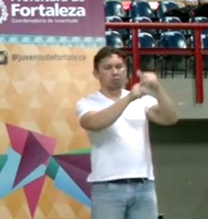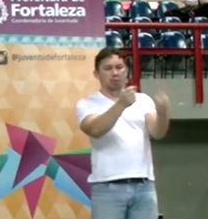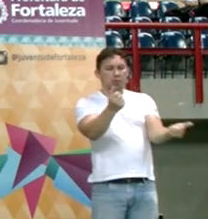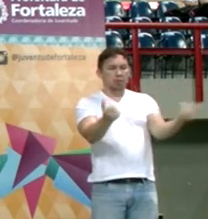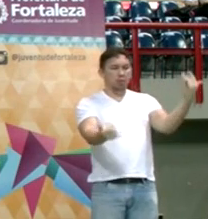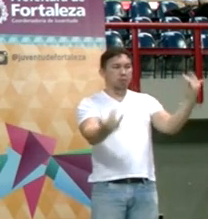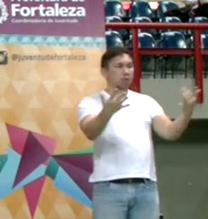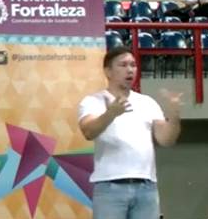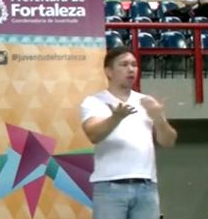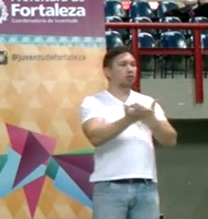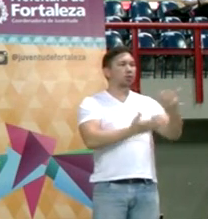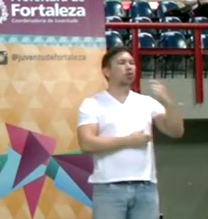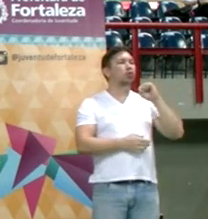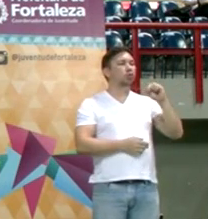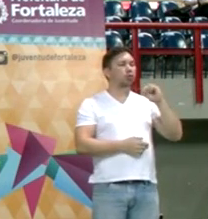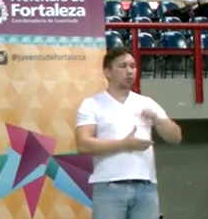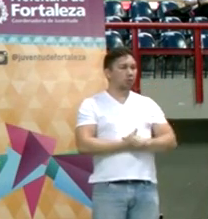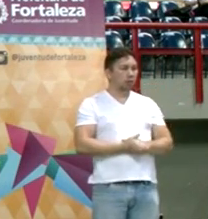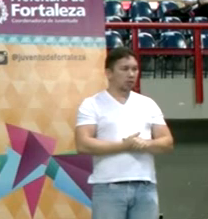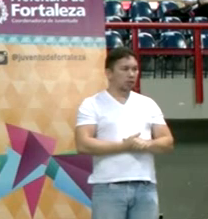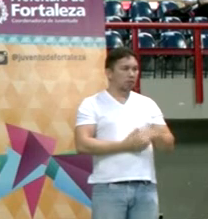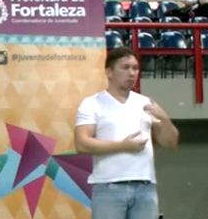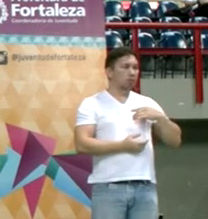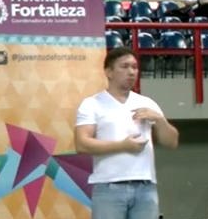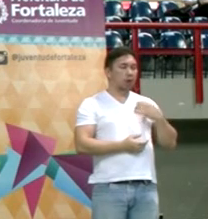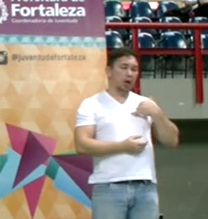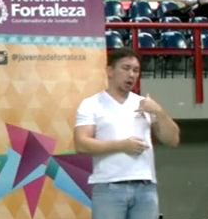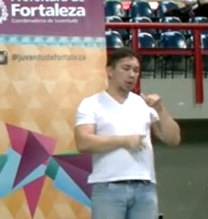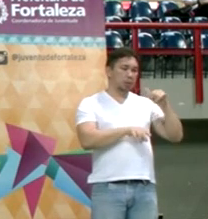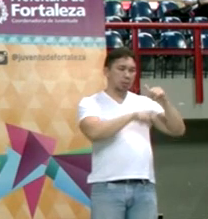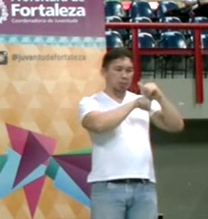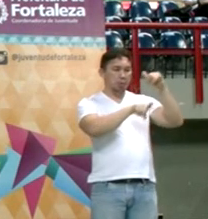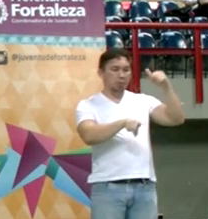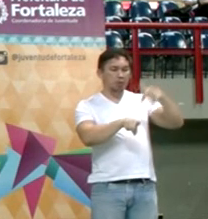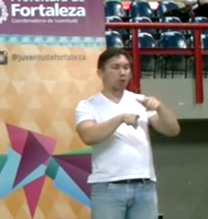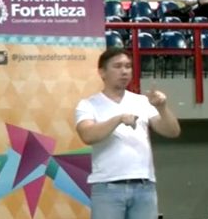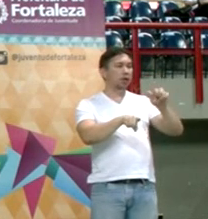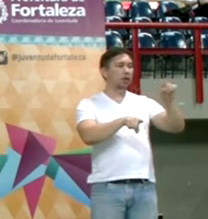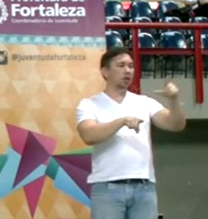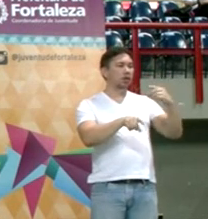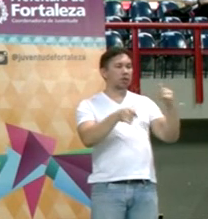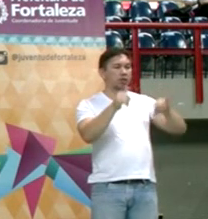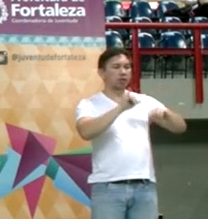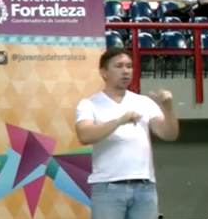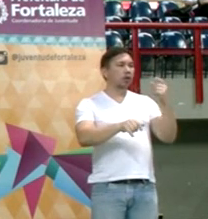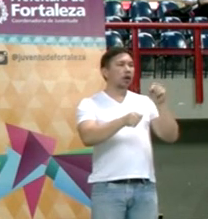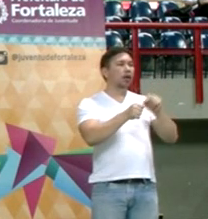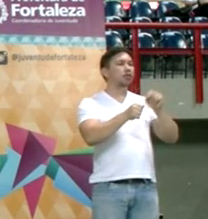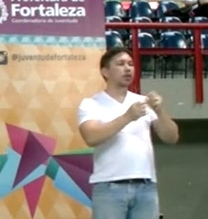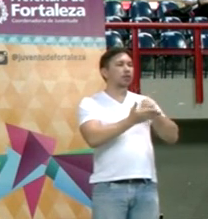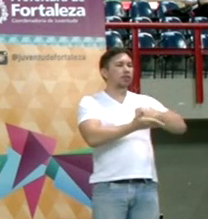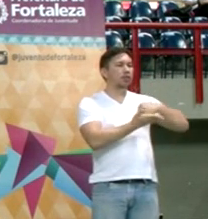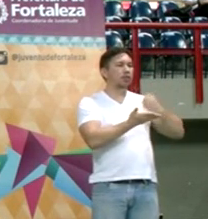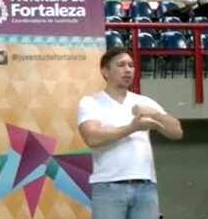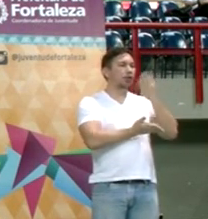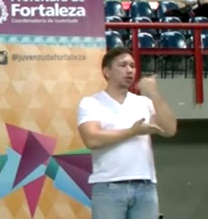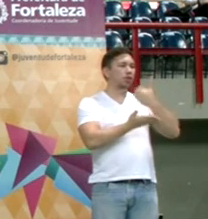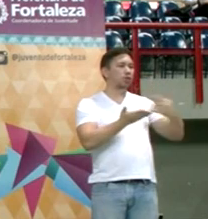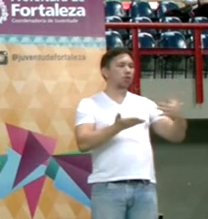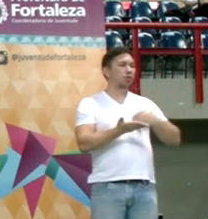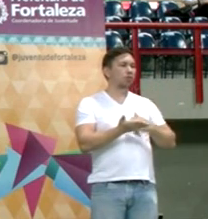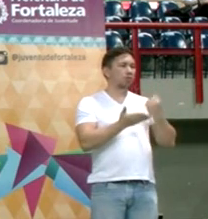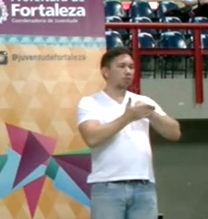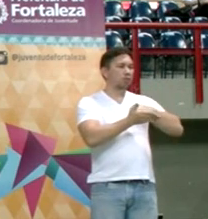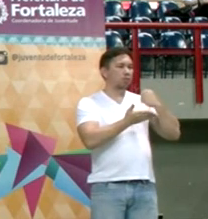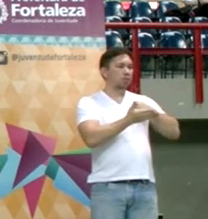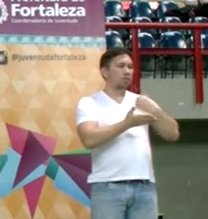a surgir arma química, bomba de gás. E o mais incrível era feita, sabe de quê? Condimento. O principal